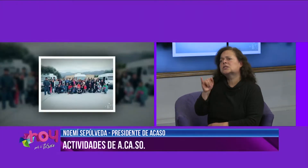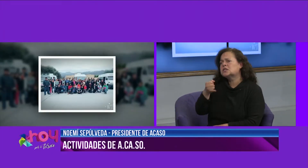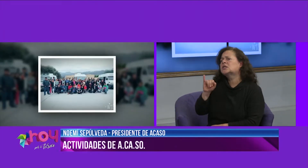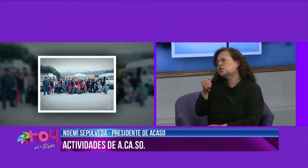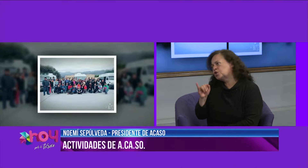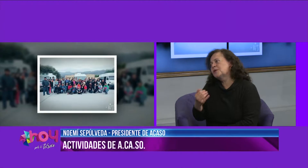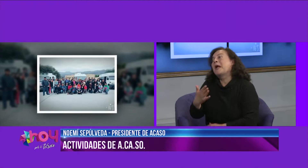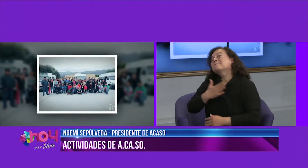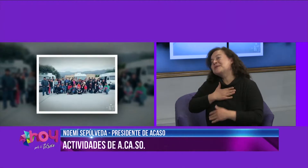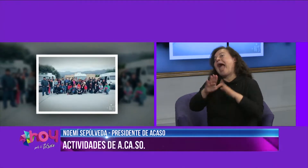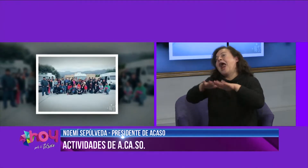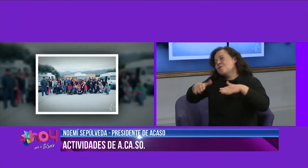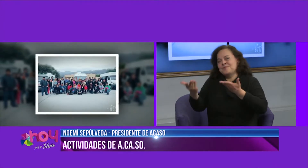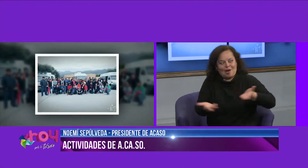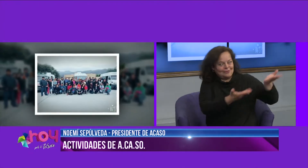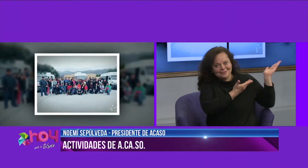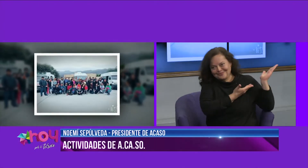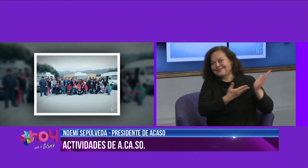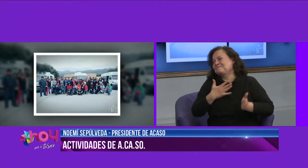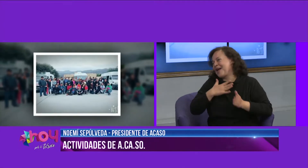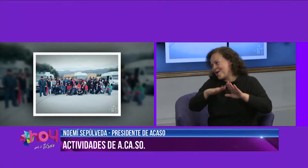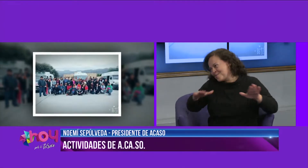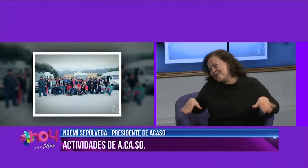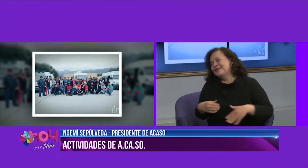Sí, sí, así es. Bueno, aquí están alumnos del curso.